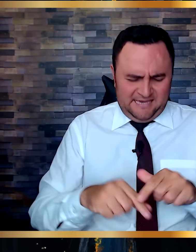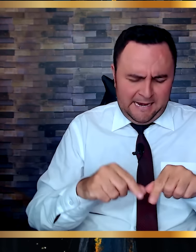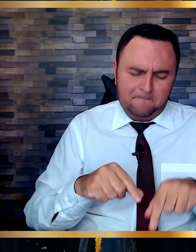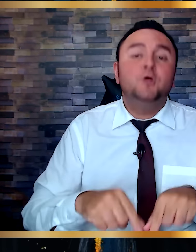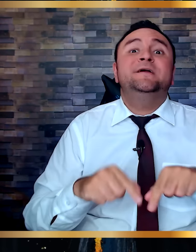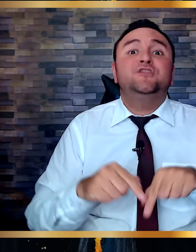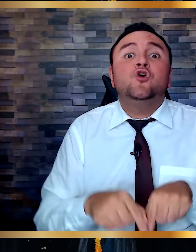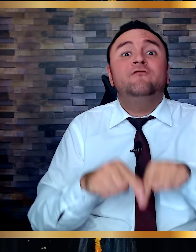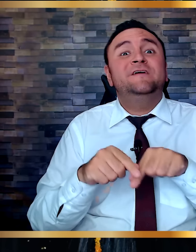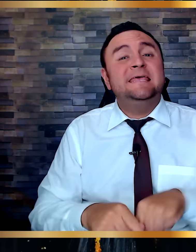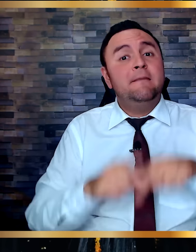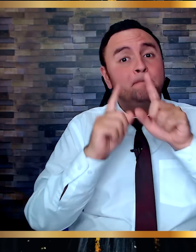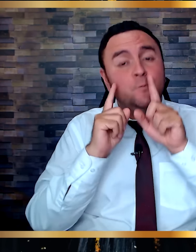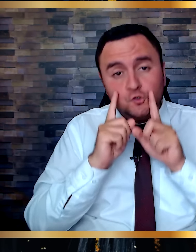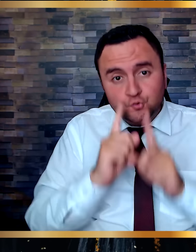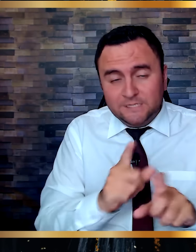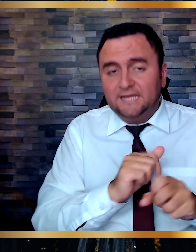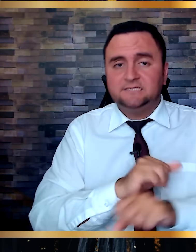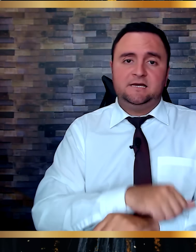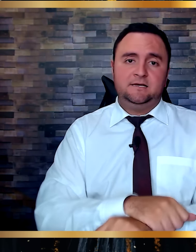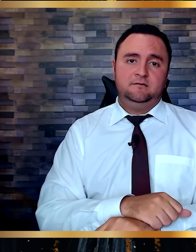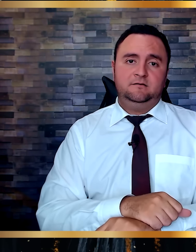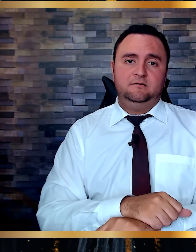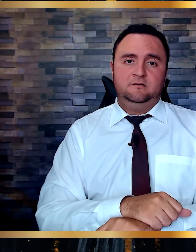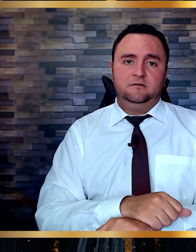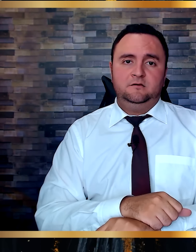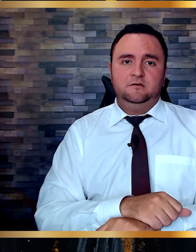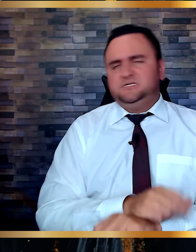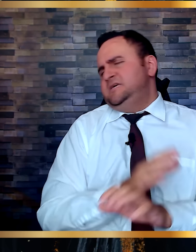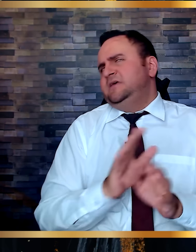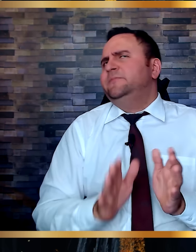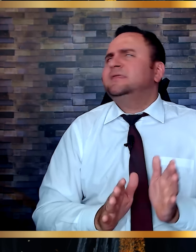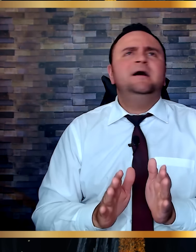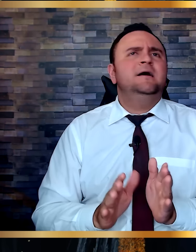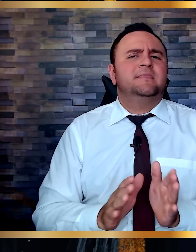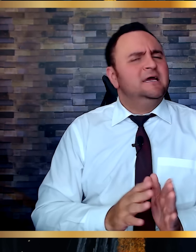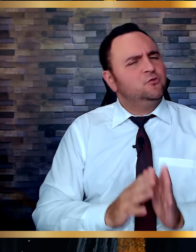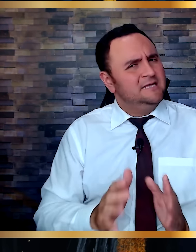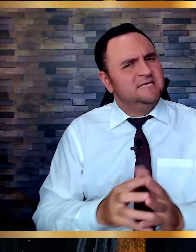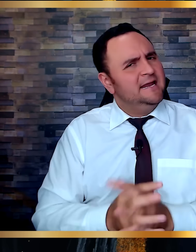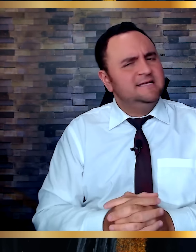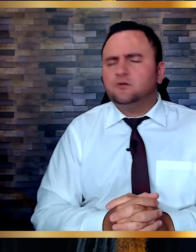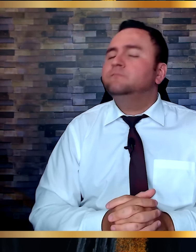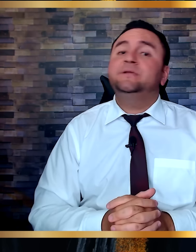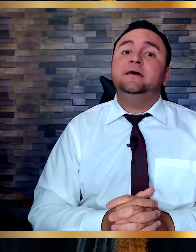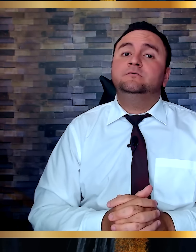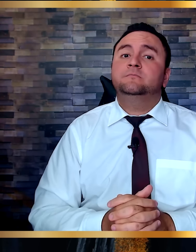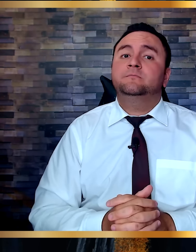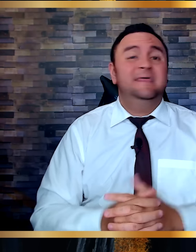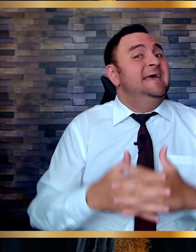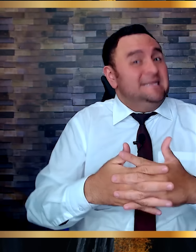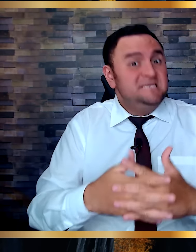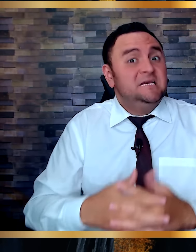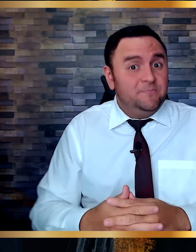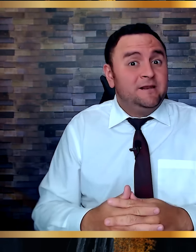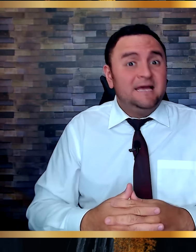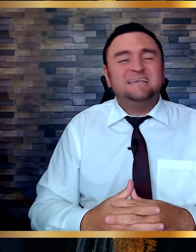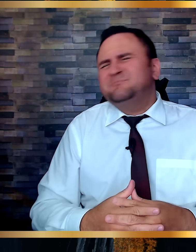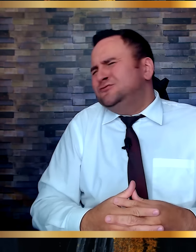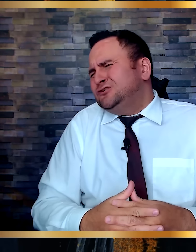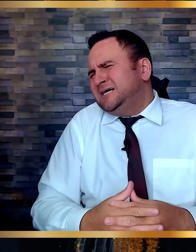de que Él prometió venir por su iglesia. Sí, es verdad, ya todas las señales se cumplieron. Sí,